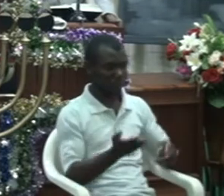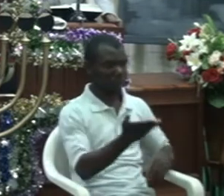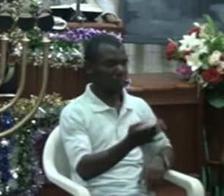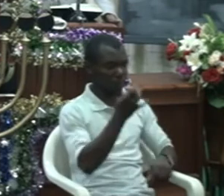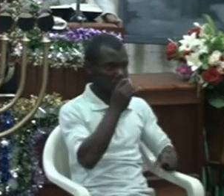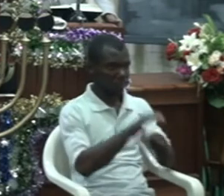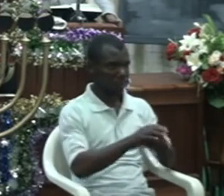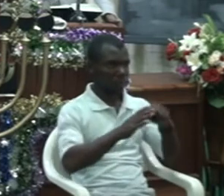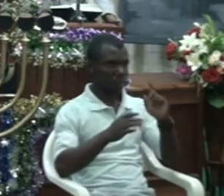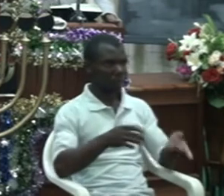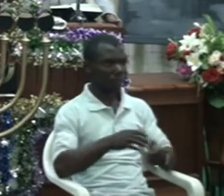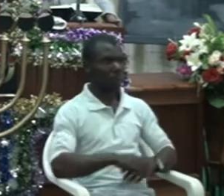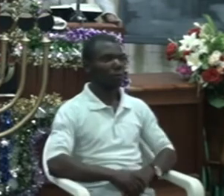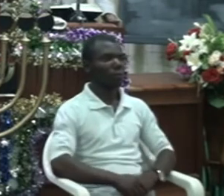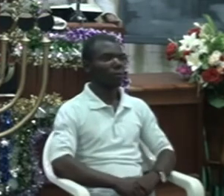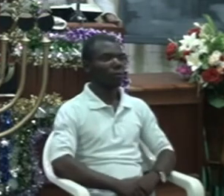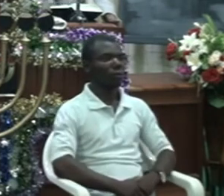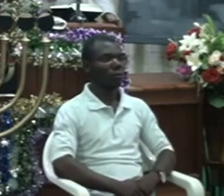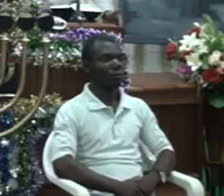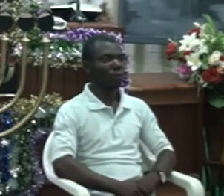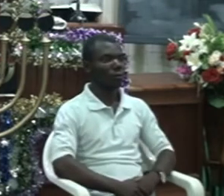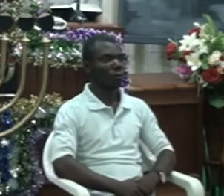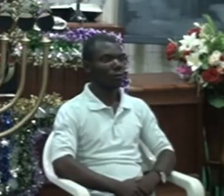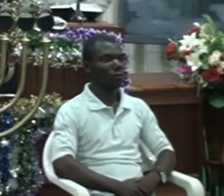doivent aussi recevoir l'accomplissement de cette promesse.